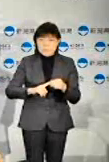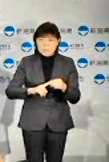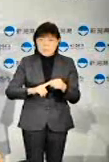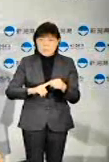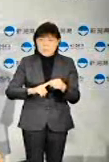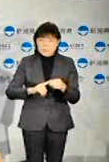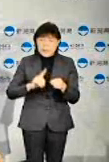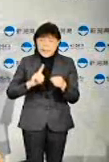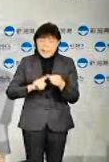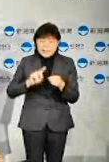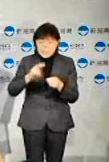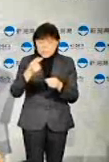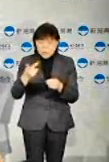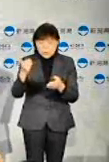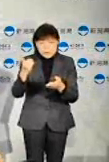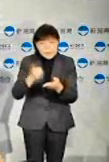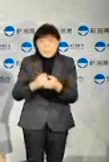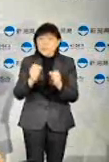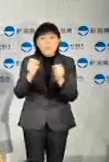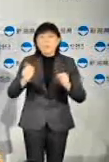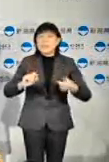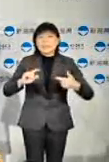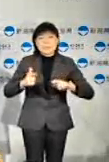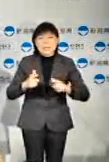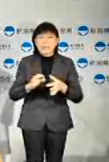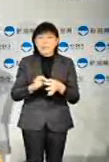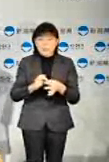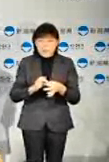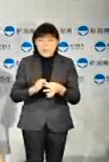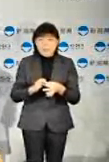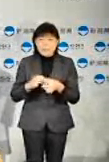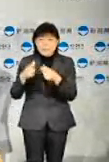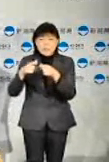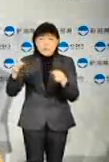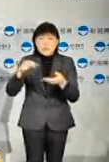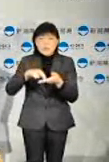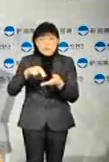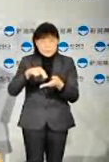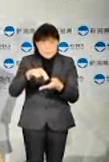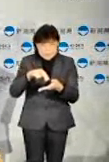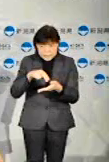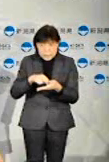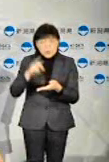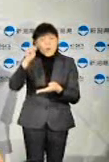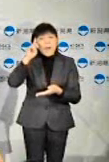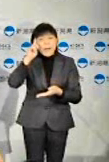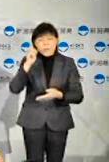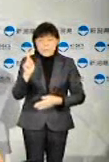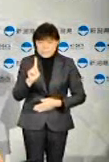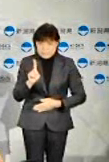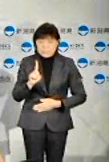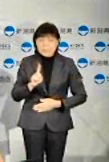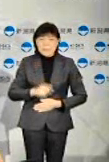というか来年度だけの問題でもありませんので、その辺国としてどう受け止めていただいているの